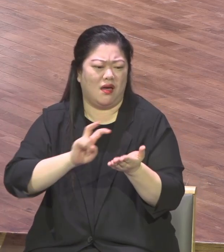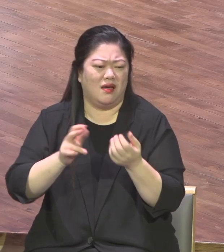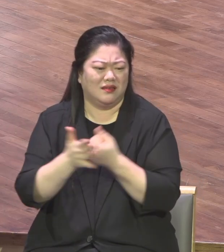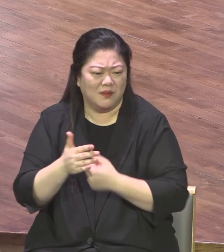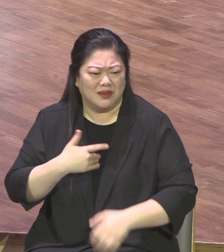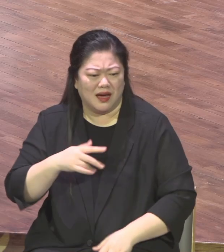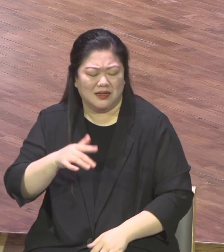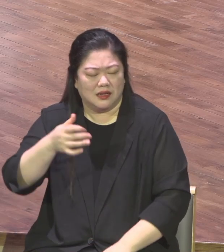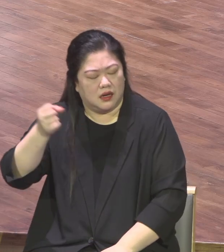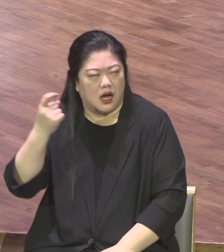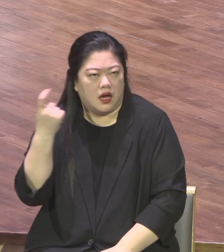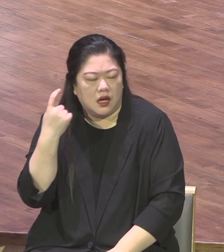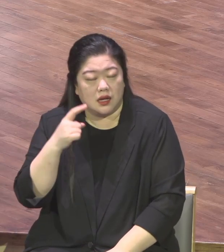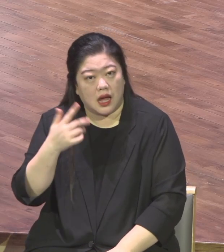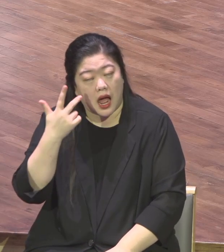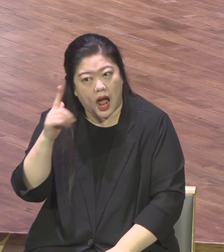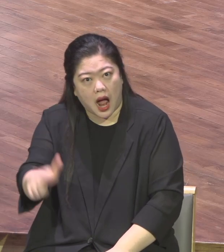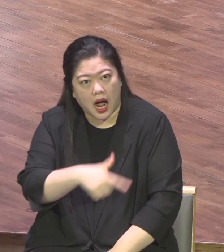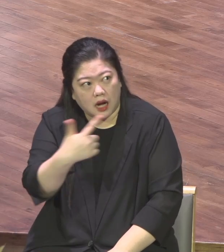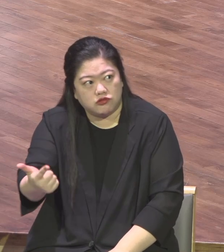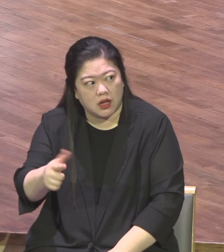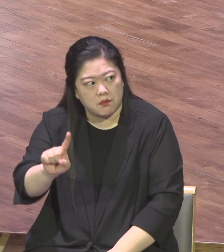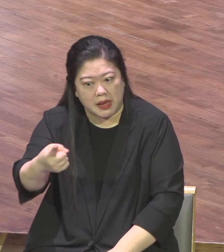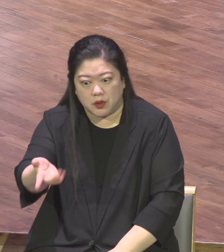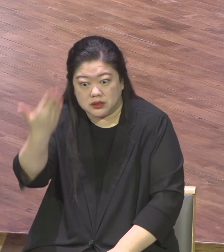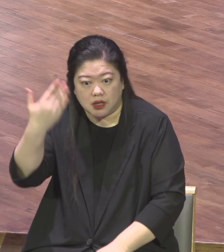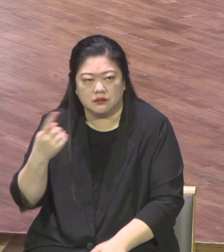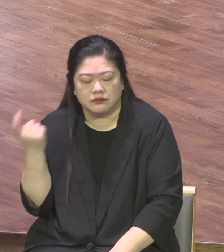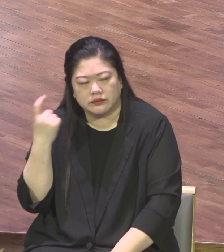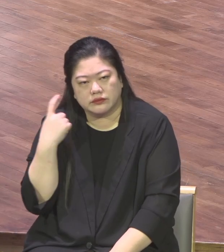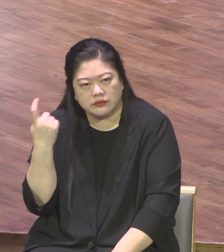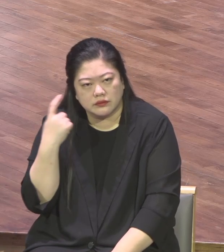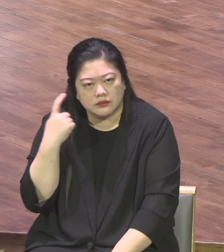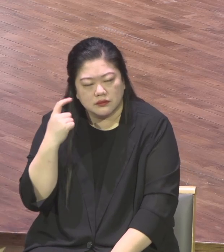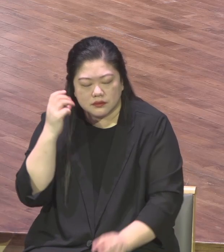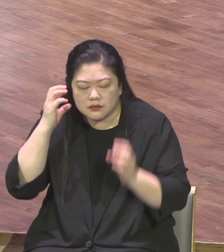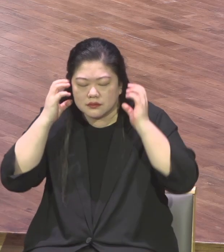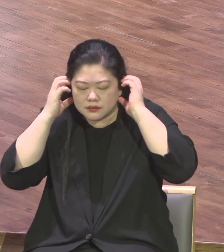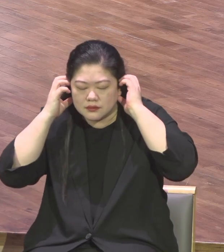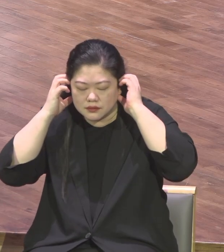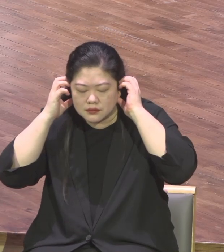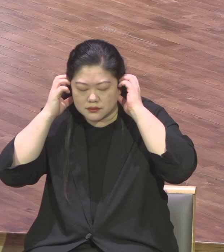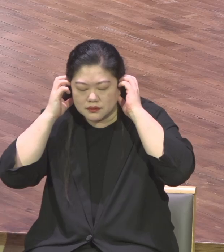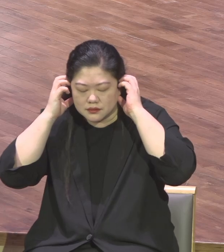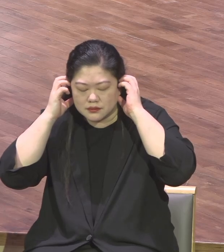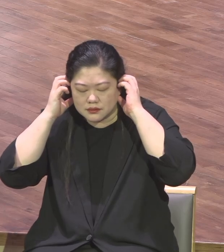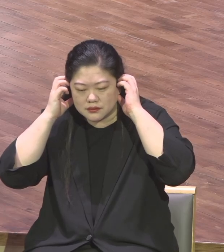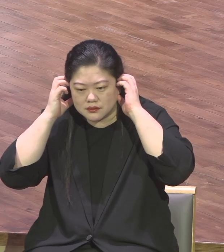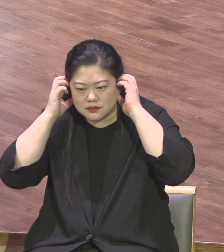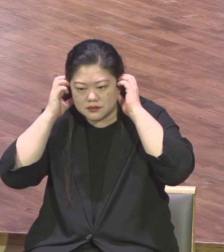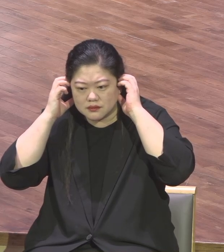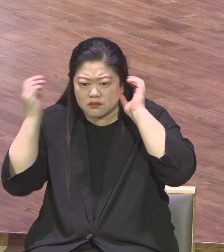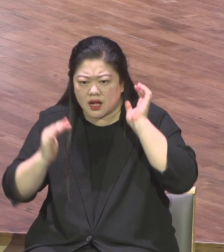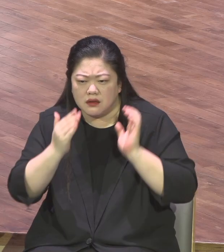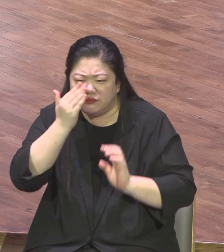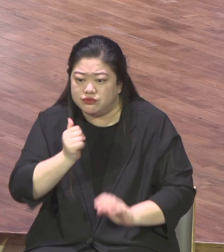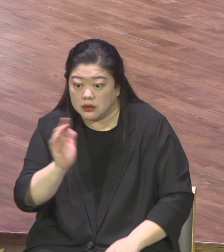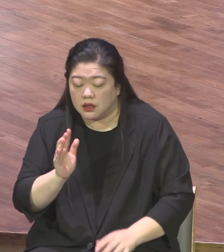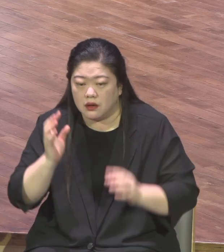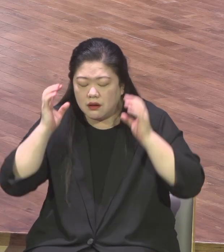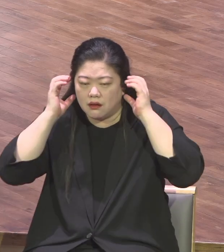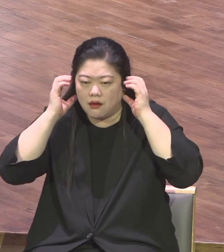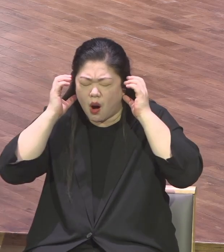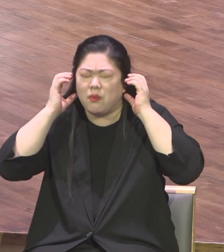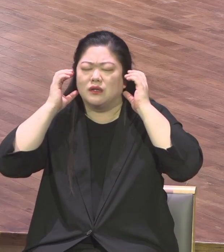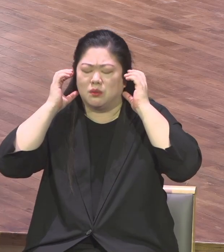계속해서 헤븐의 파워, 탤런트, 여러분 미션을 이걸 들으면서 그래 말이야